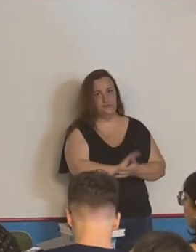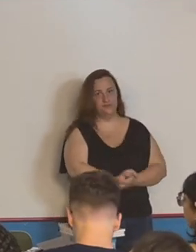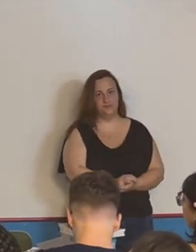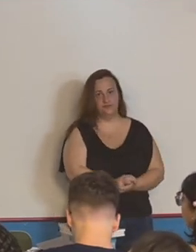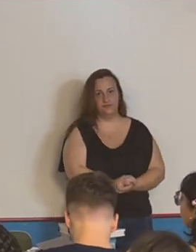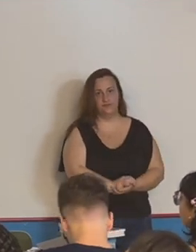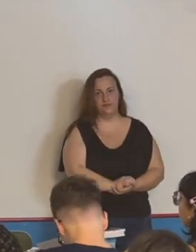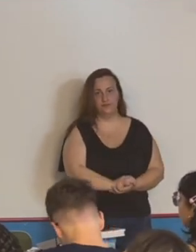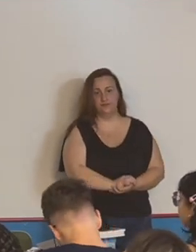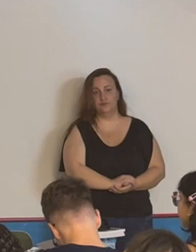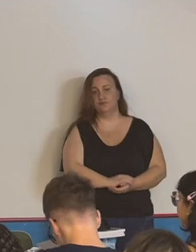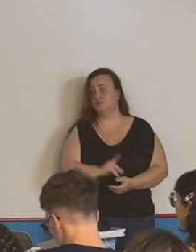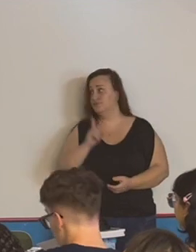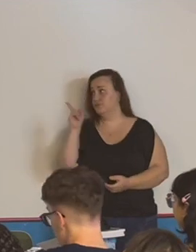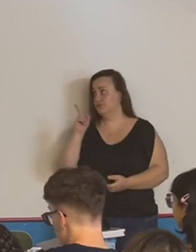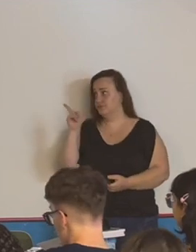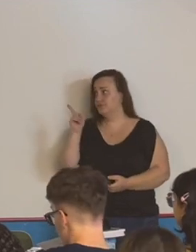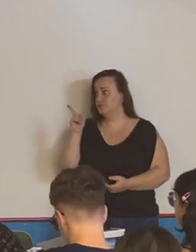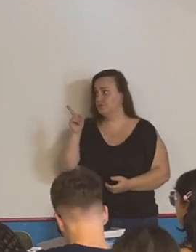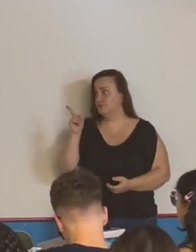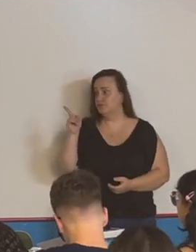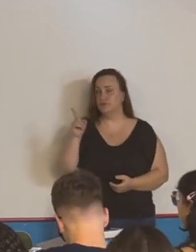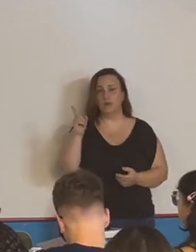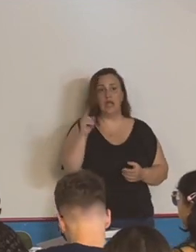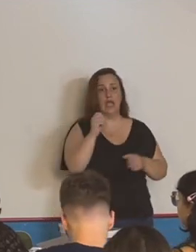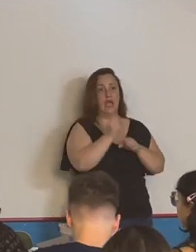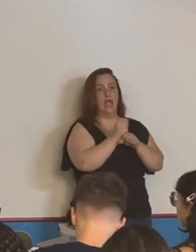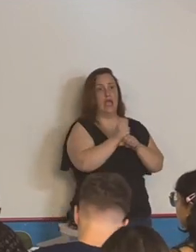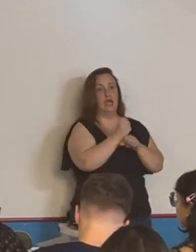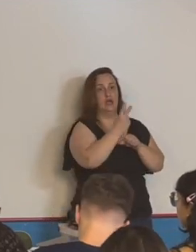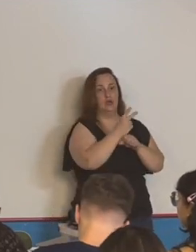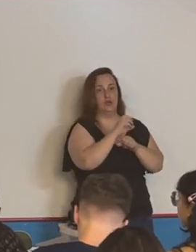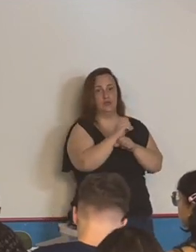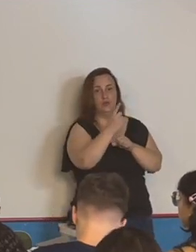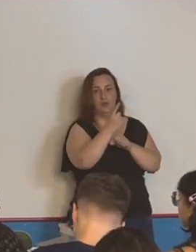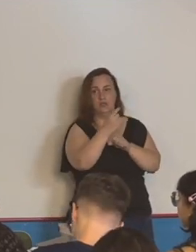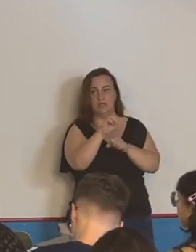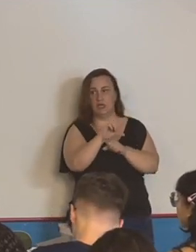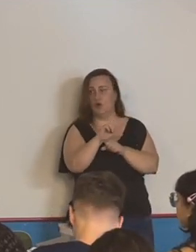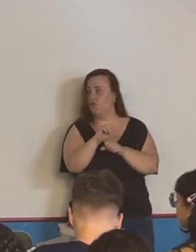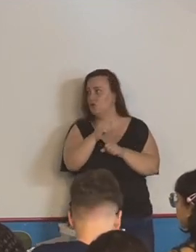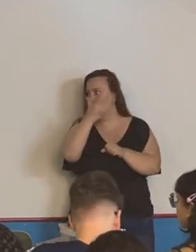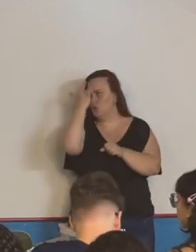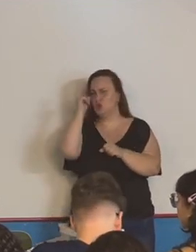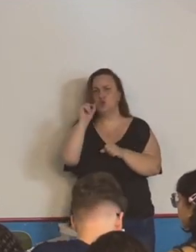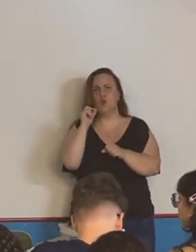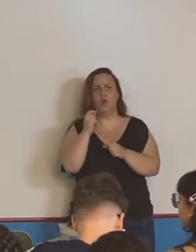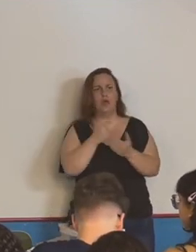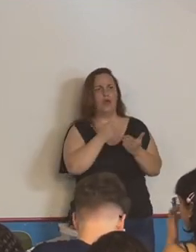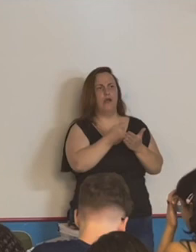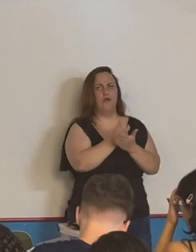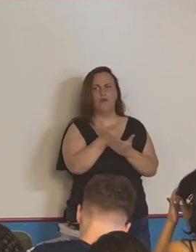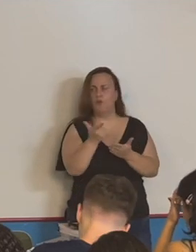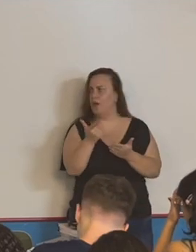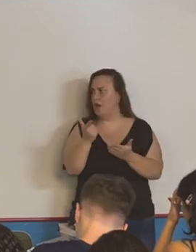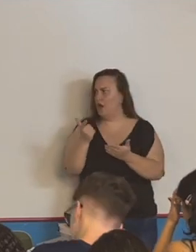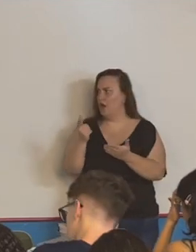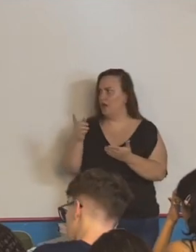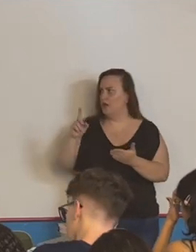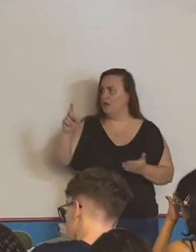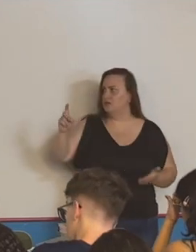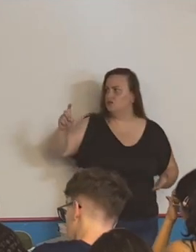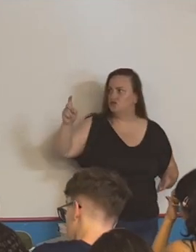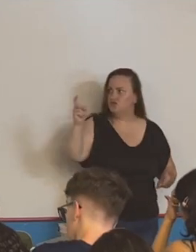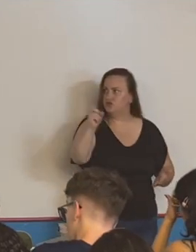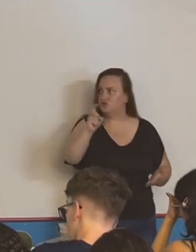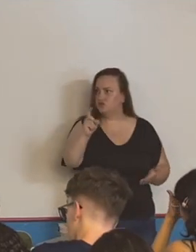Esse é um trabalho, uma exposição que eu fiz em 2019, chama Quem Eu Devo Pagar a Minha Indulgência, né? Que foi essa pichação que eu